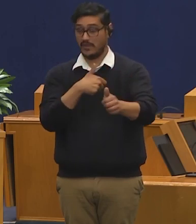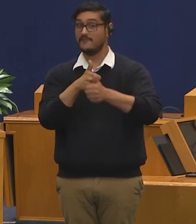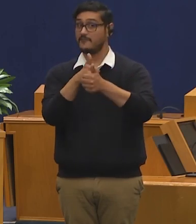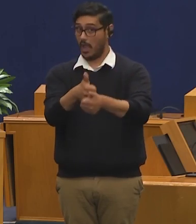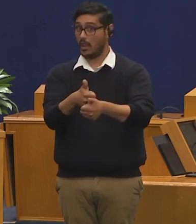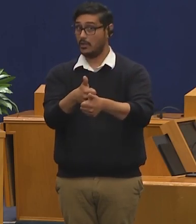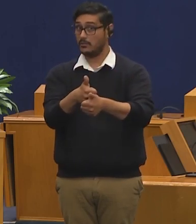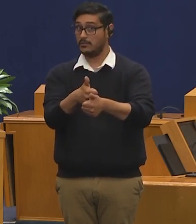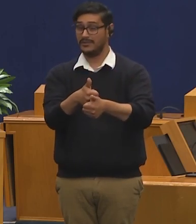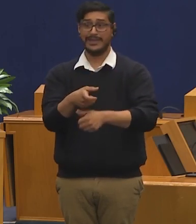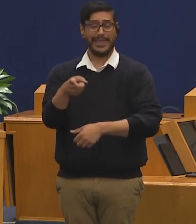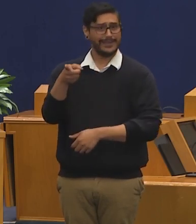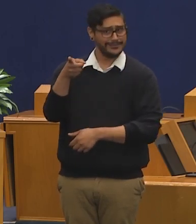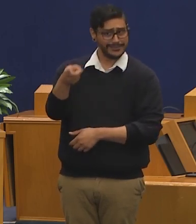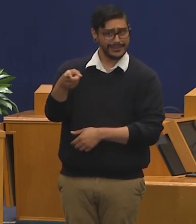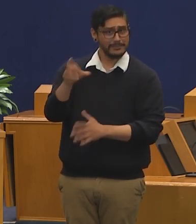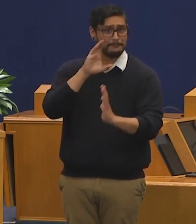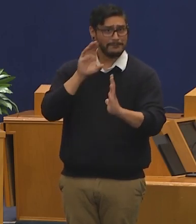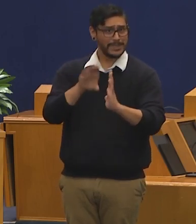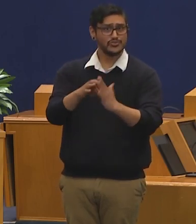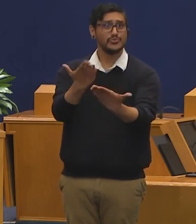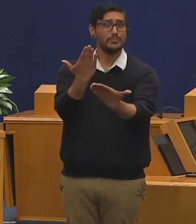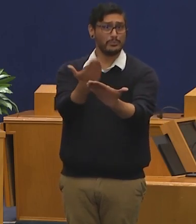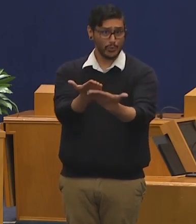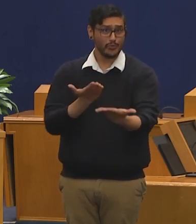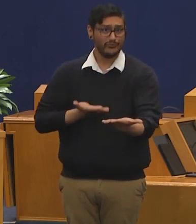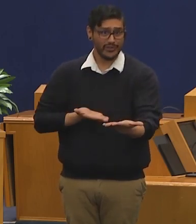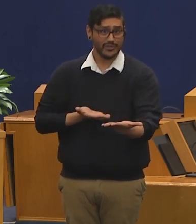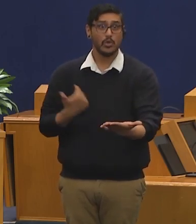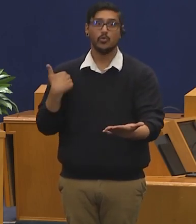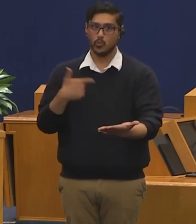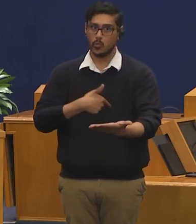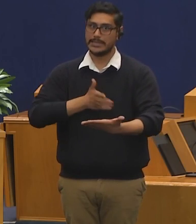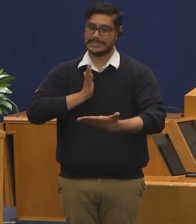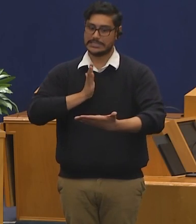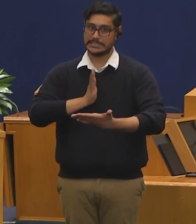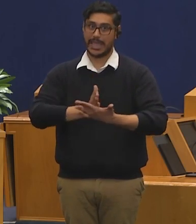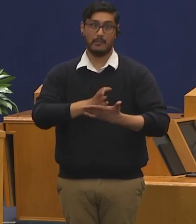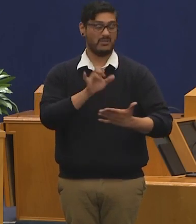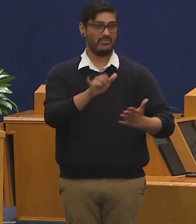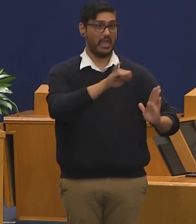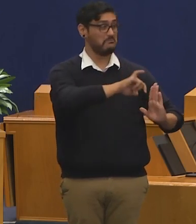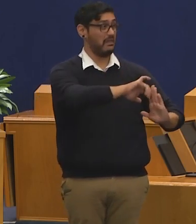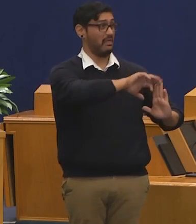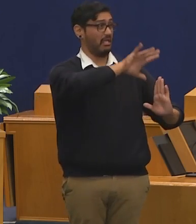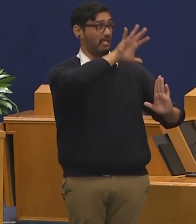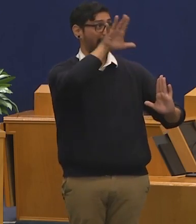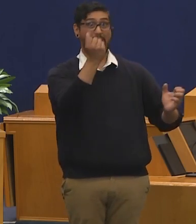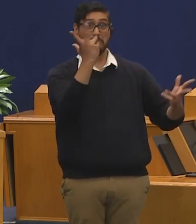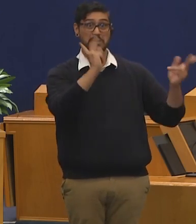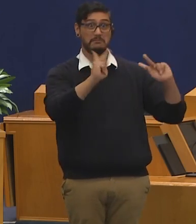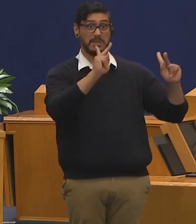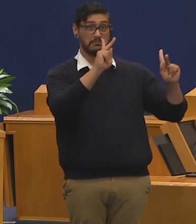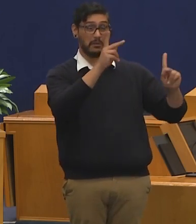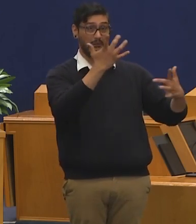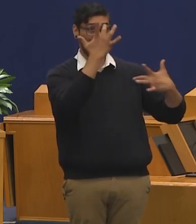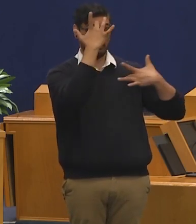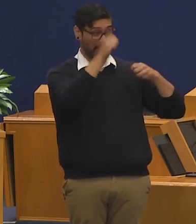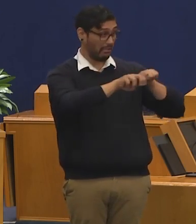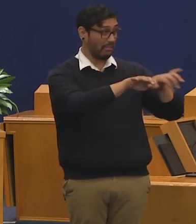línea muestra que pusimos un freno en la velocidad de casos. Sí